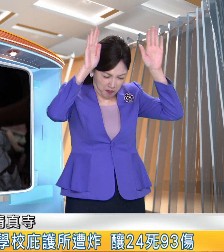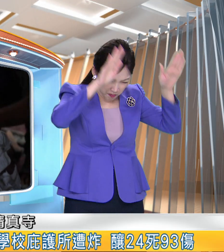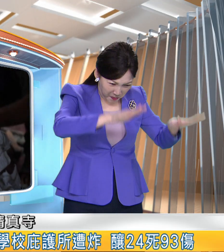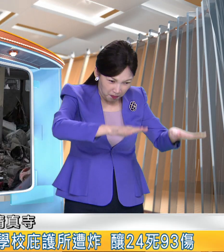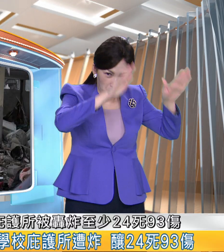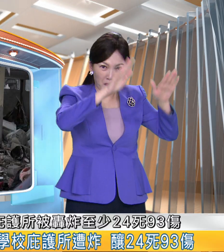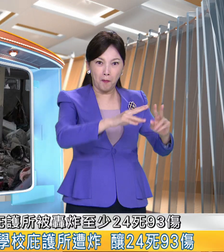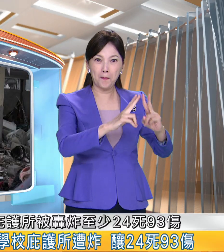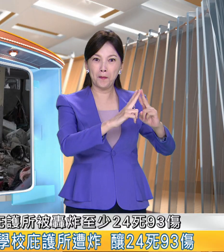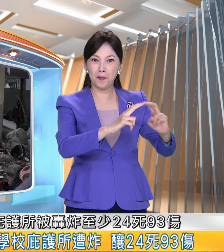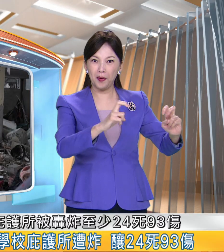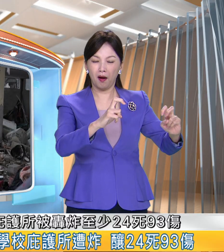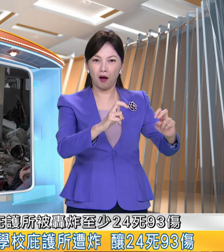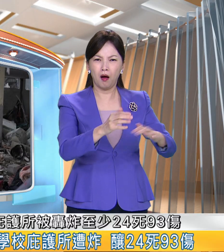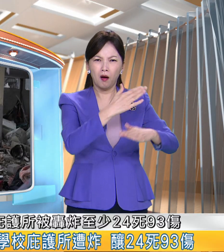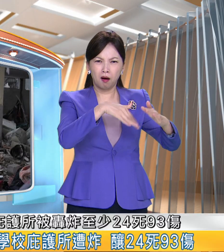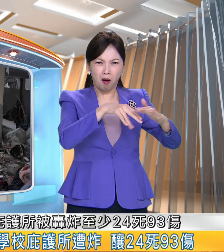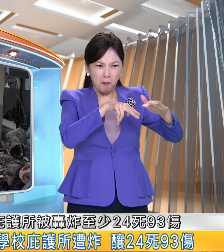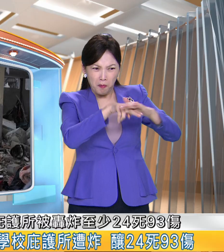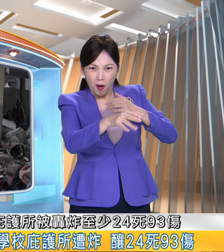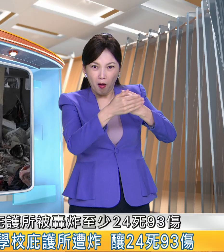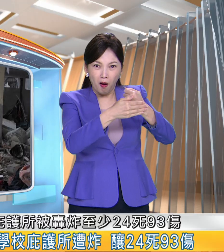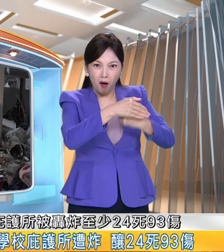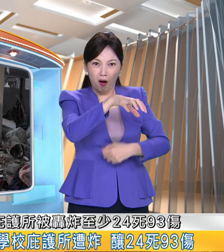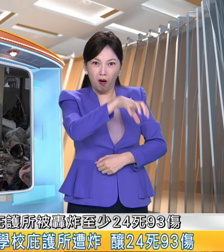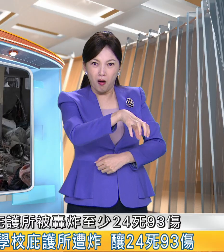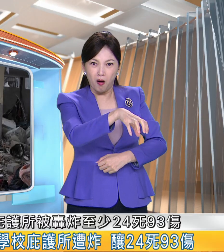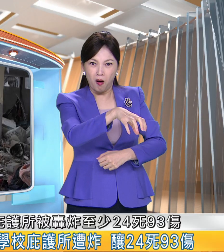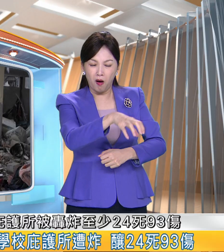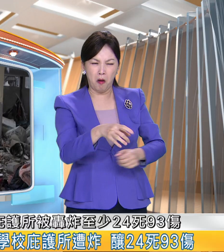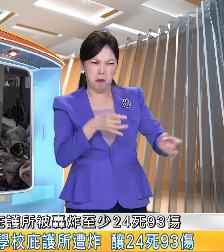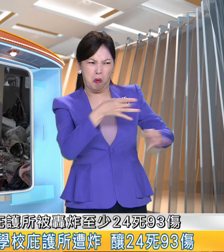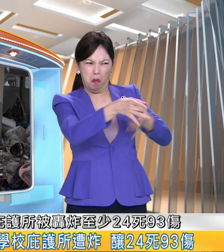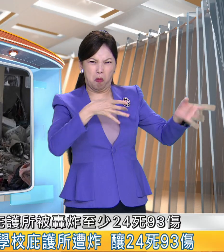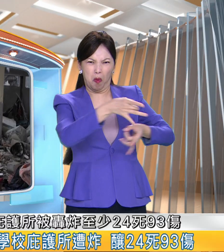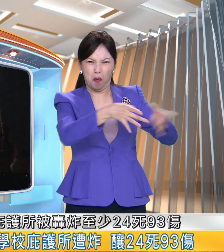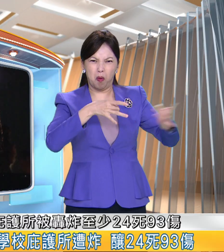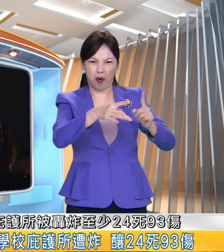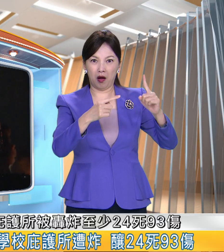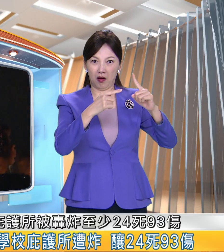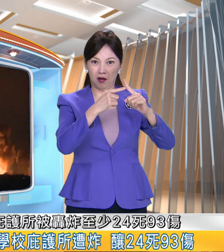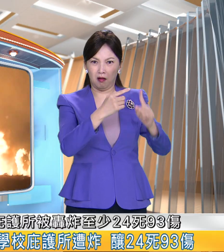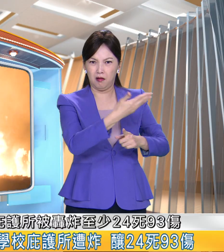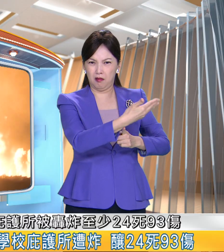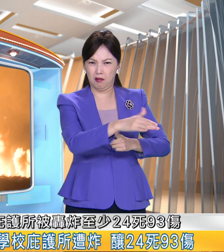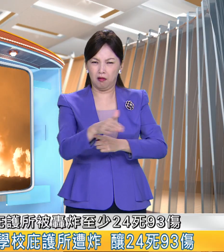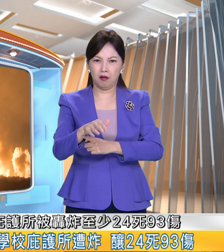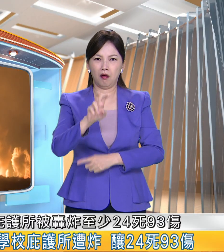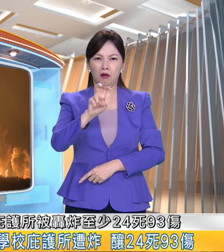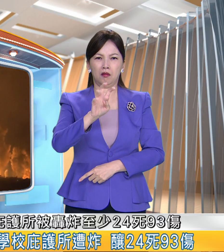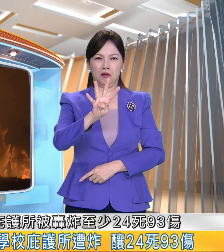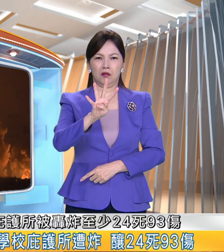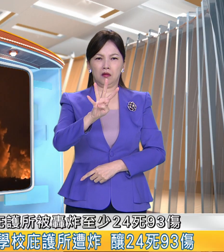寺以及一所学校庇护所被轰炸，至少造成24个人死